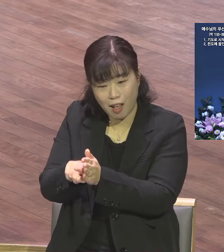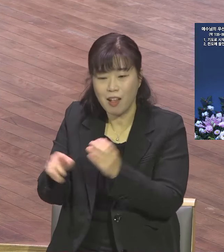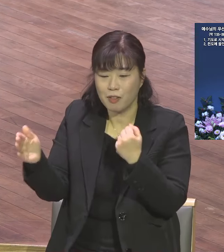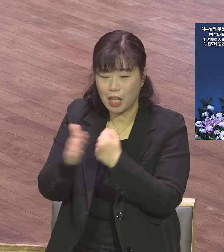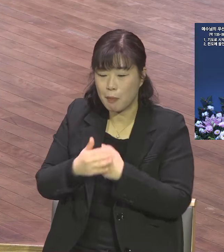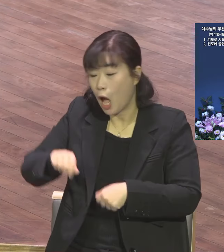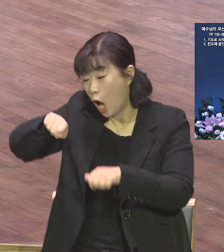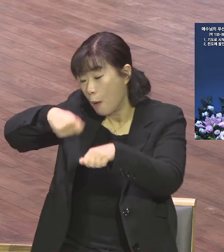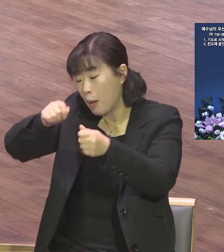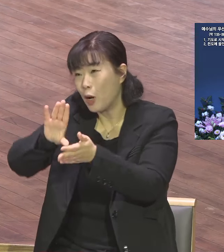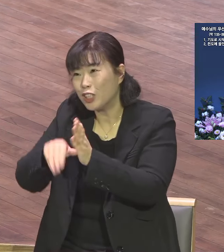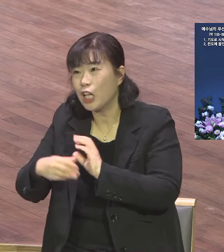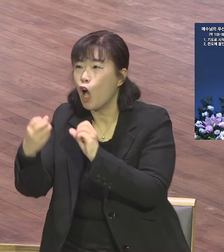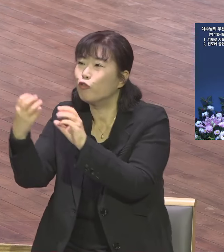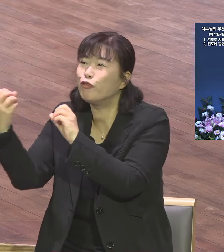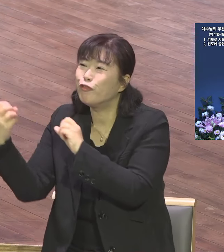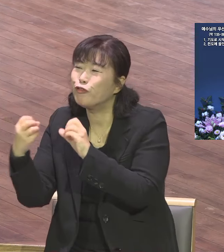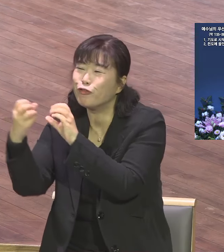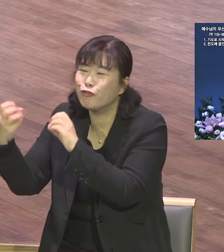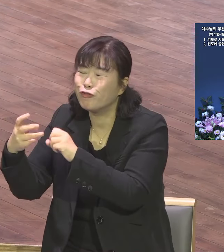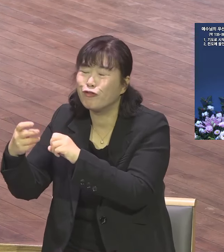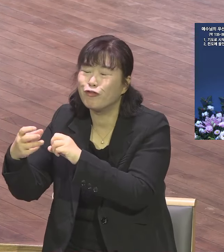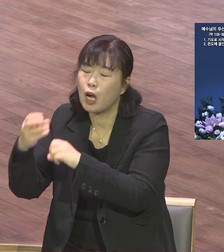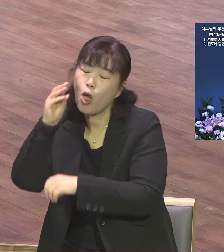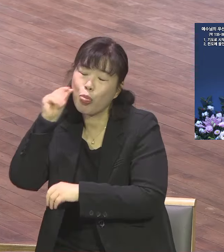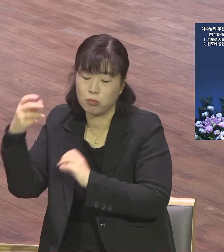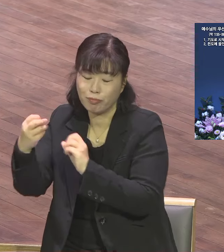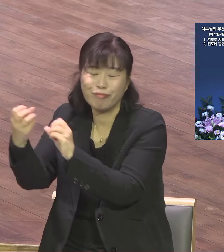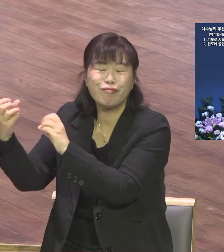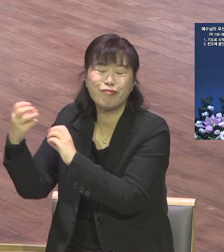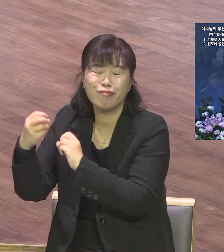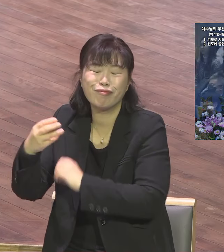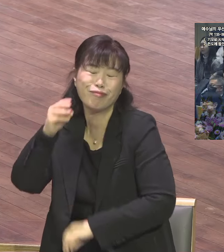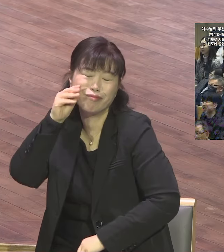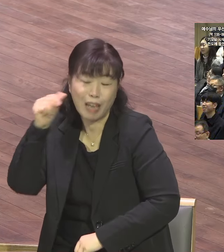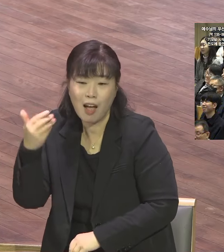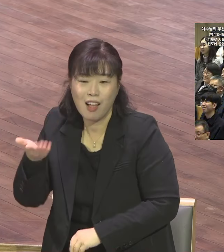하나 이러더니 내가 화가 나가요. 아, 밥 먹을 때 말하면 언제 말할 거야. 막.